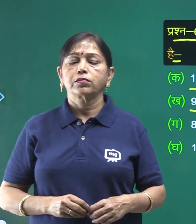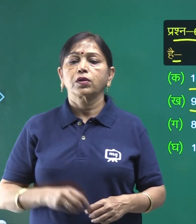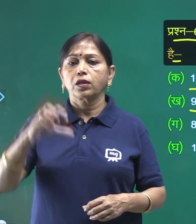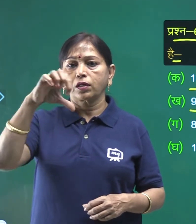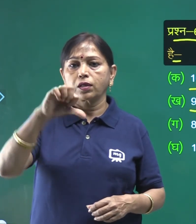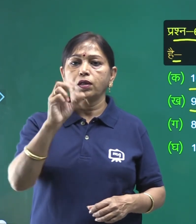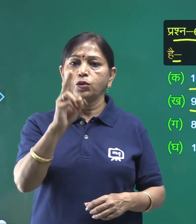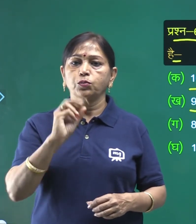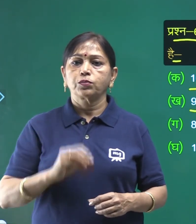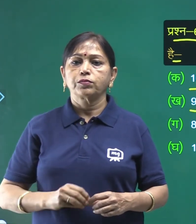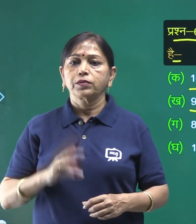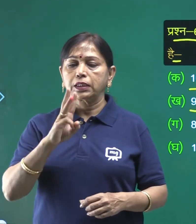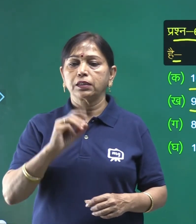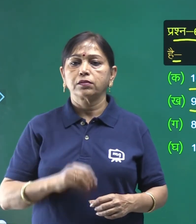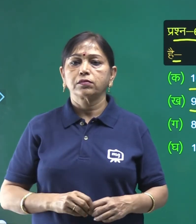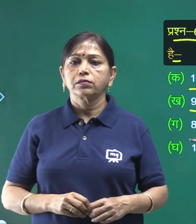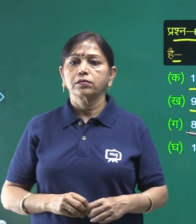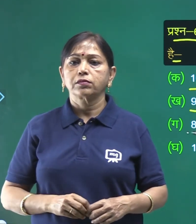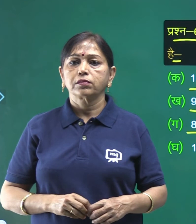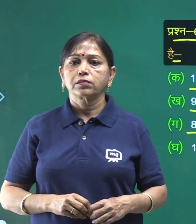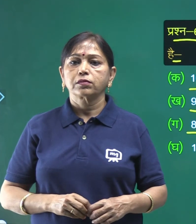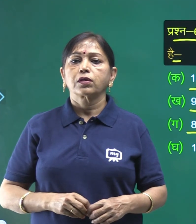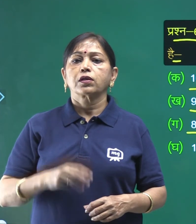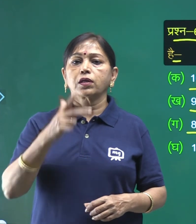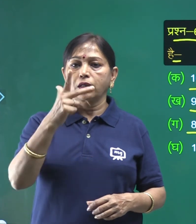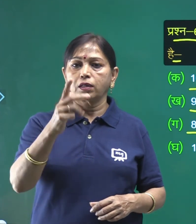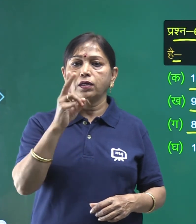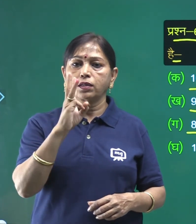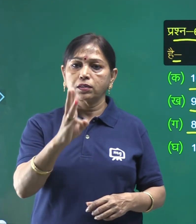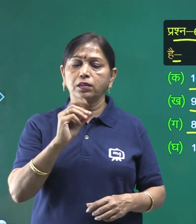92, 3 83,